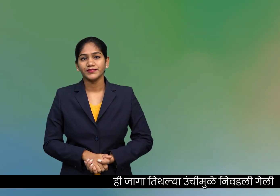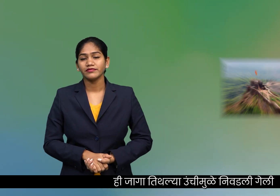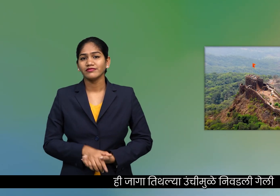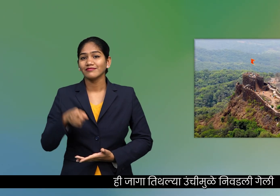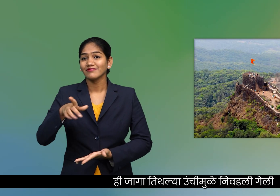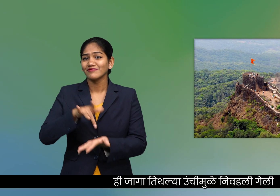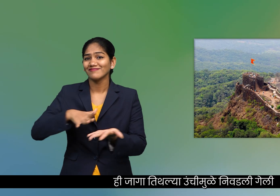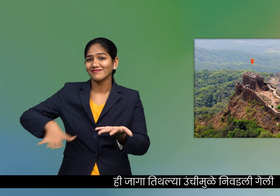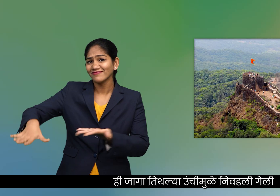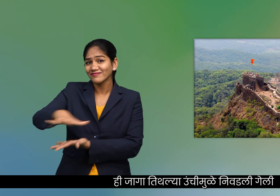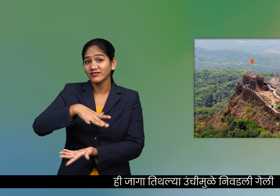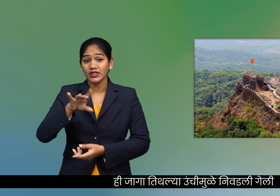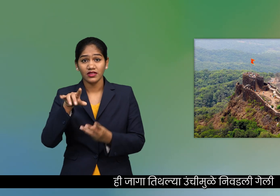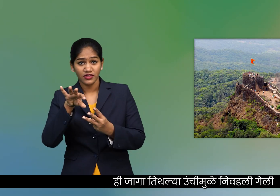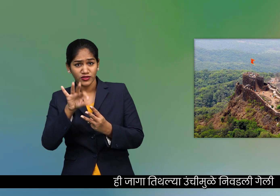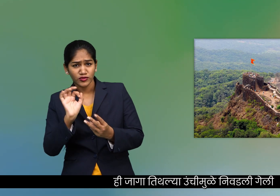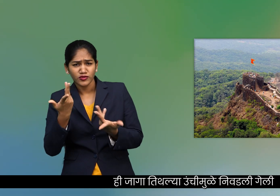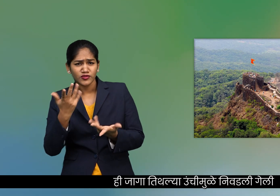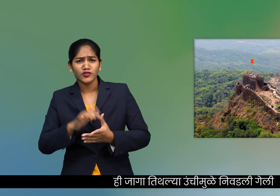ही जागा तिथल्या उंचीमुळे निवडली गेली,